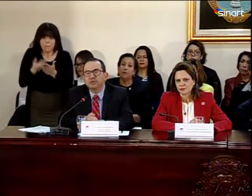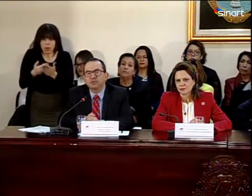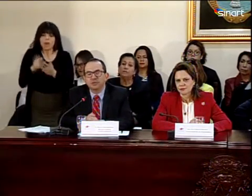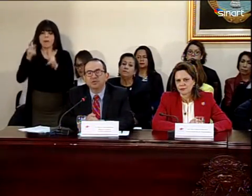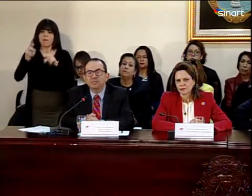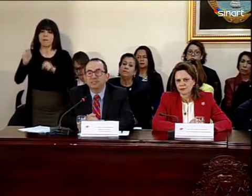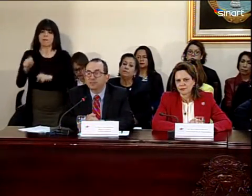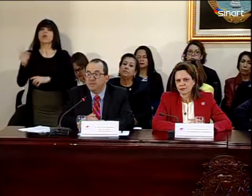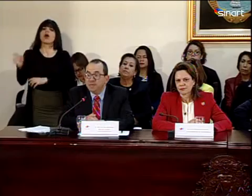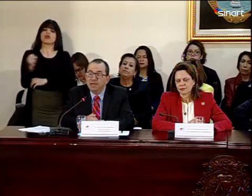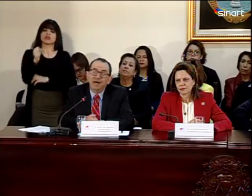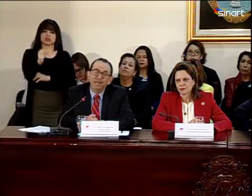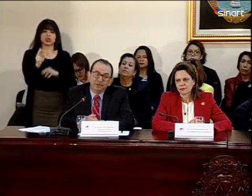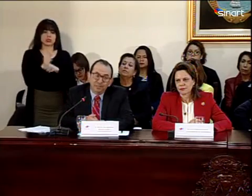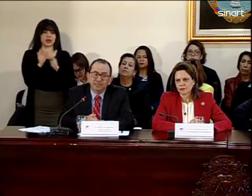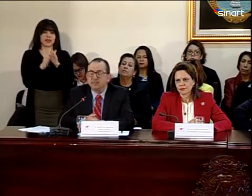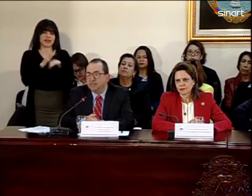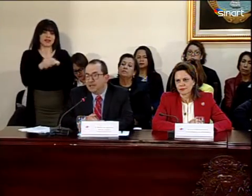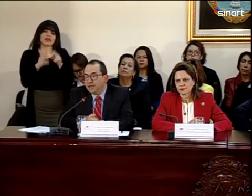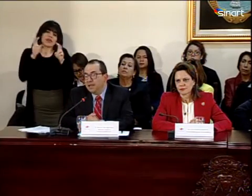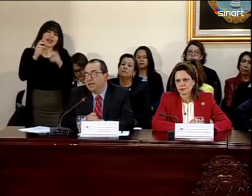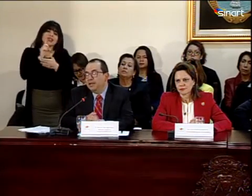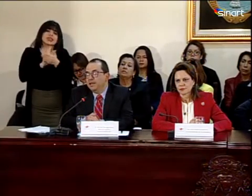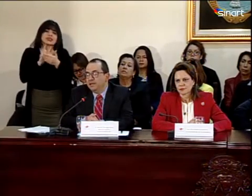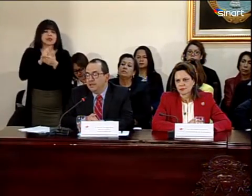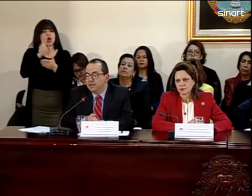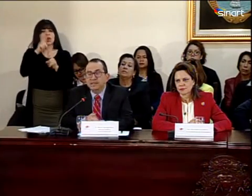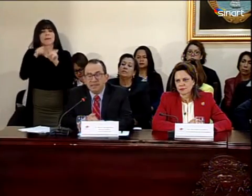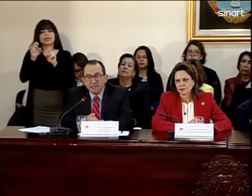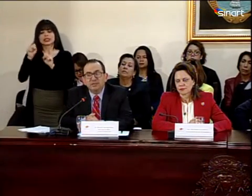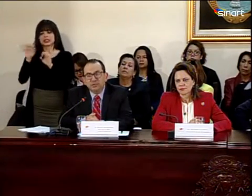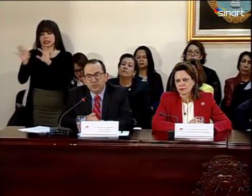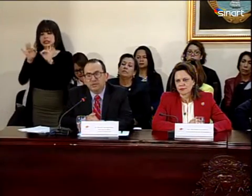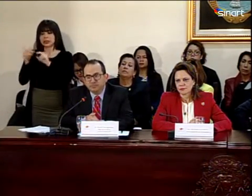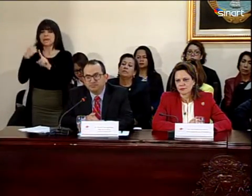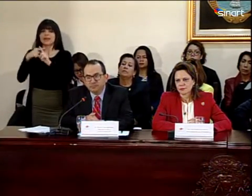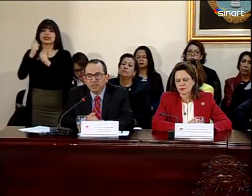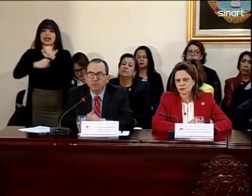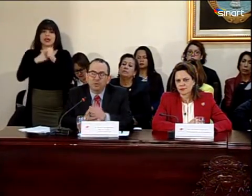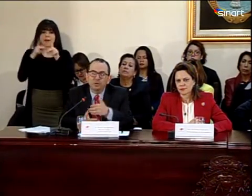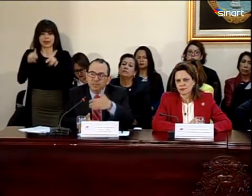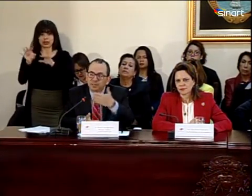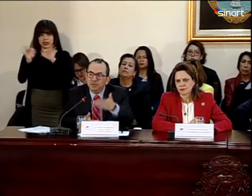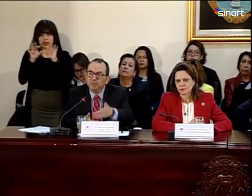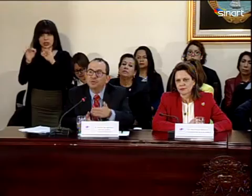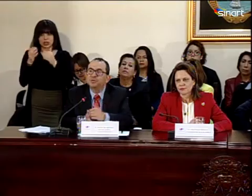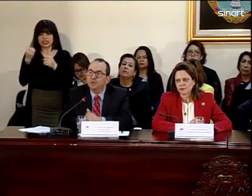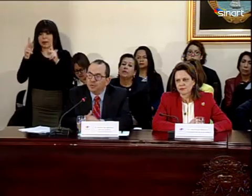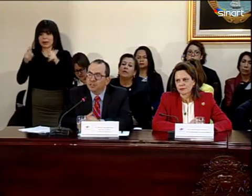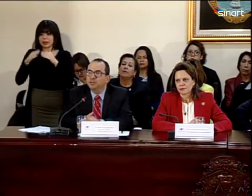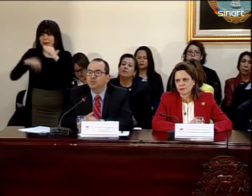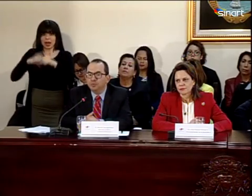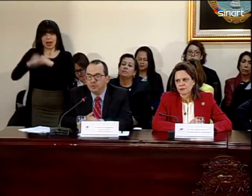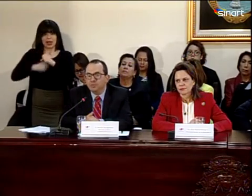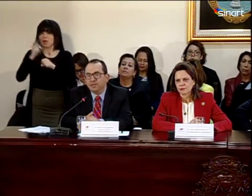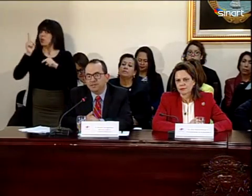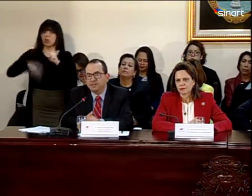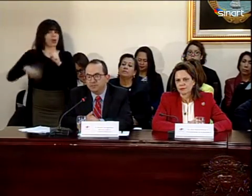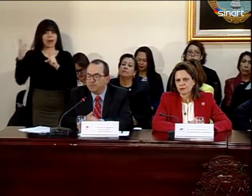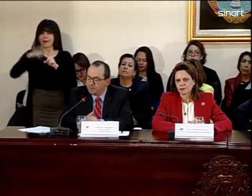razones por las que podemos discriminar, además de la edad de la persona. Obviamente, si una persona es menor de edad, no